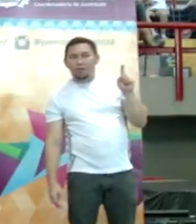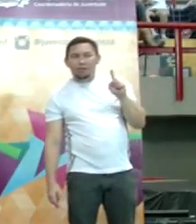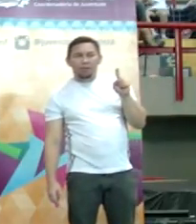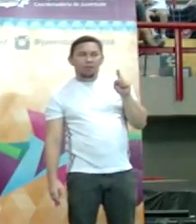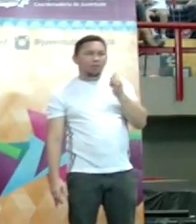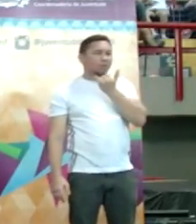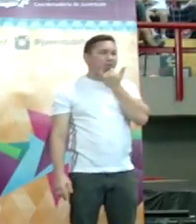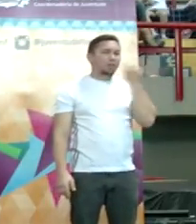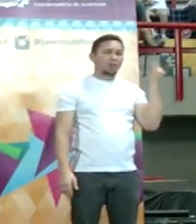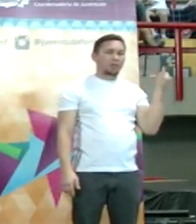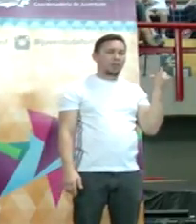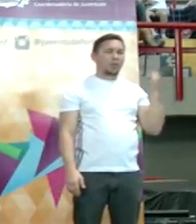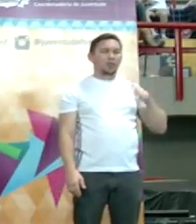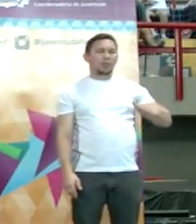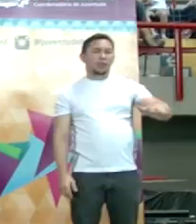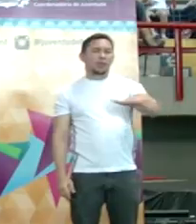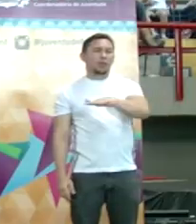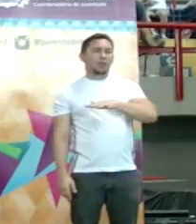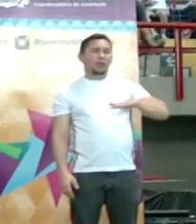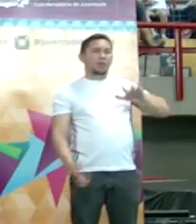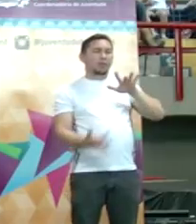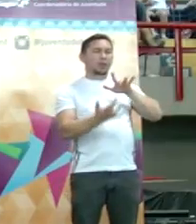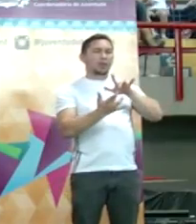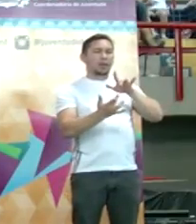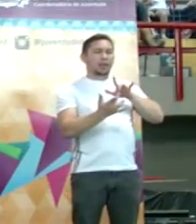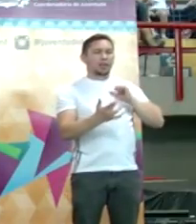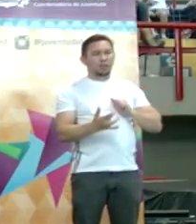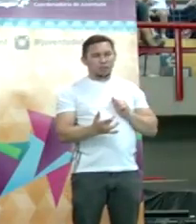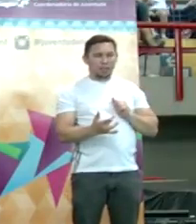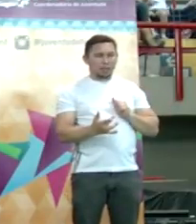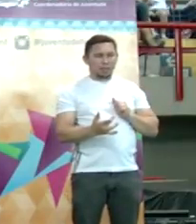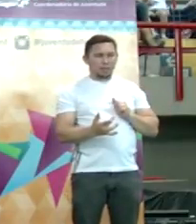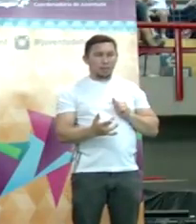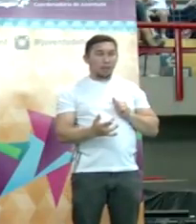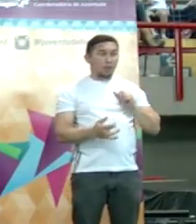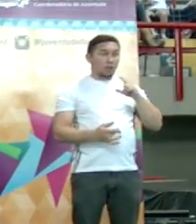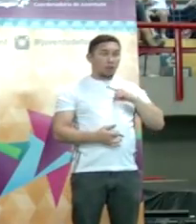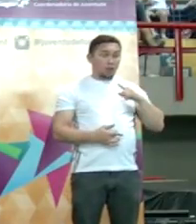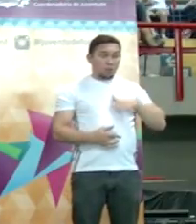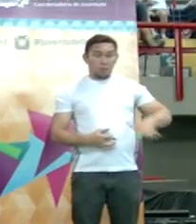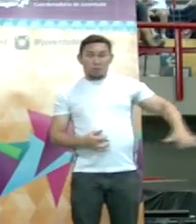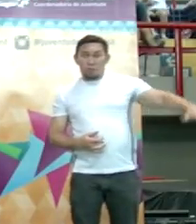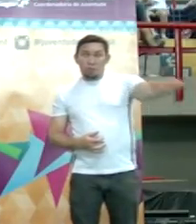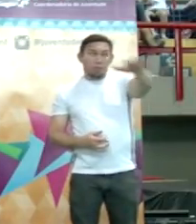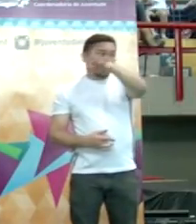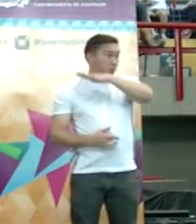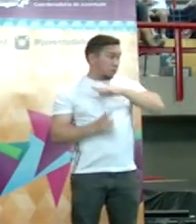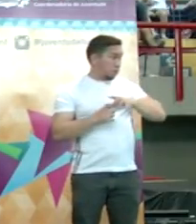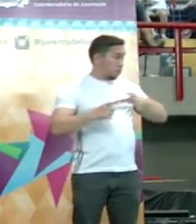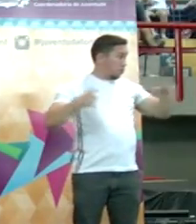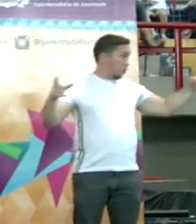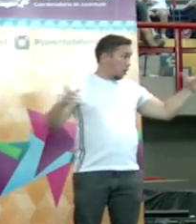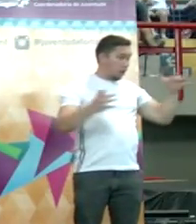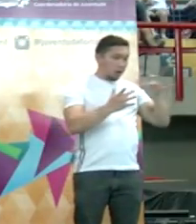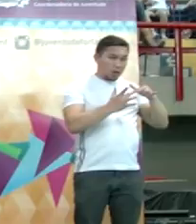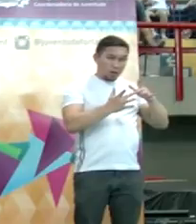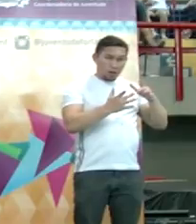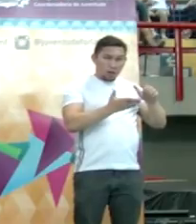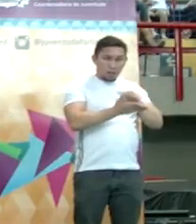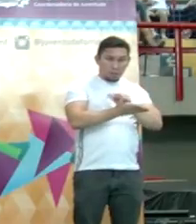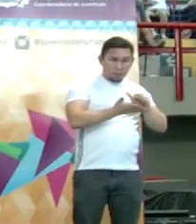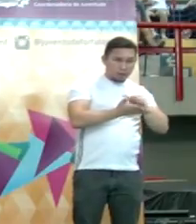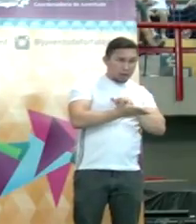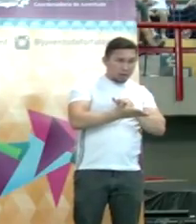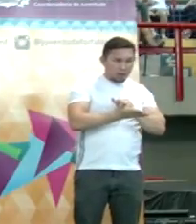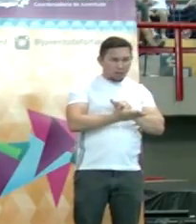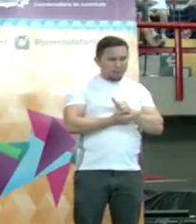não depende da área de contato. Quanto maior a área de contato, maior o